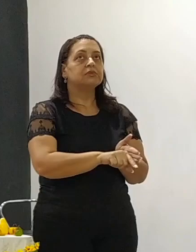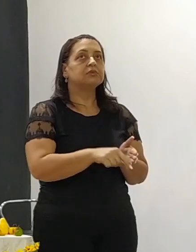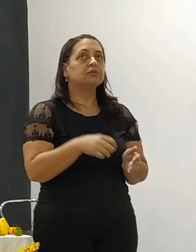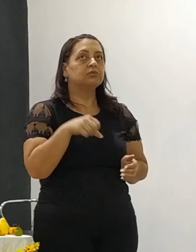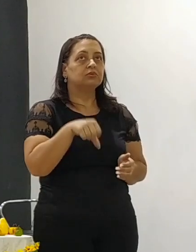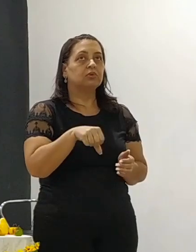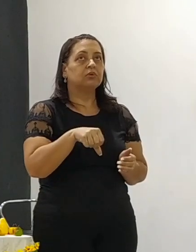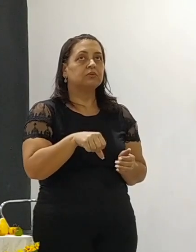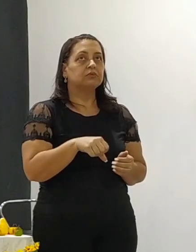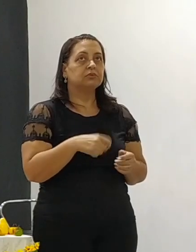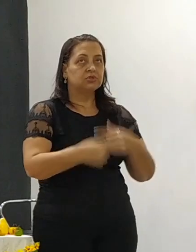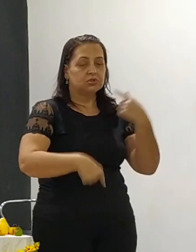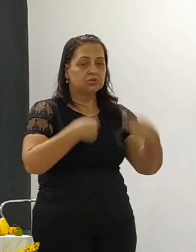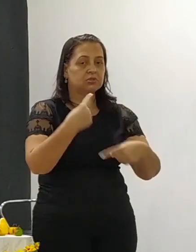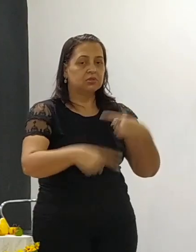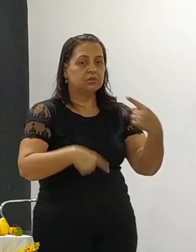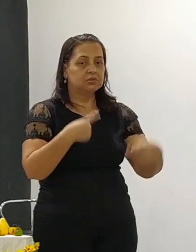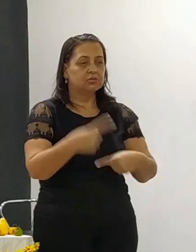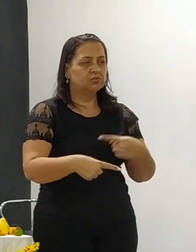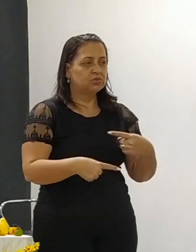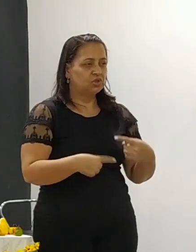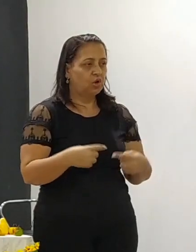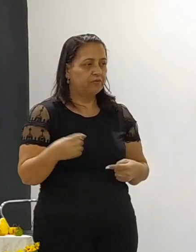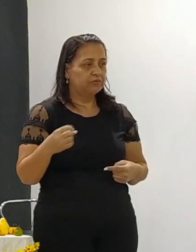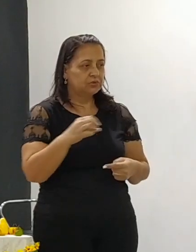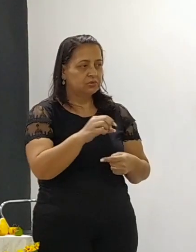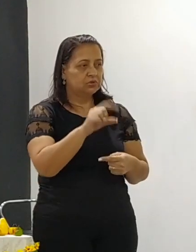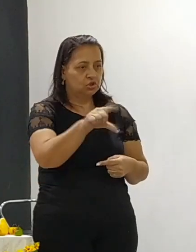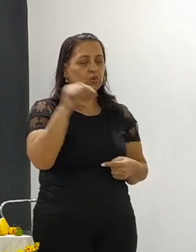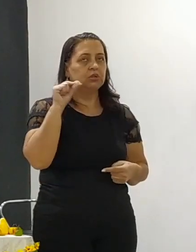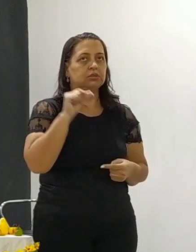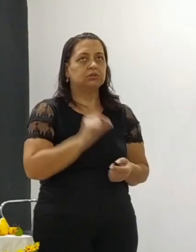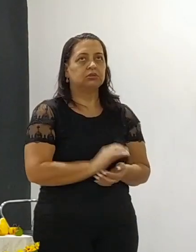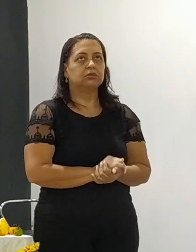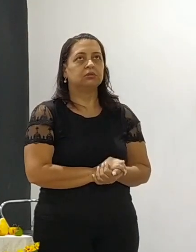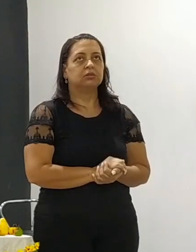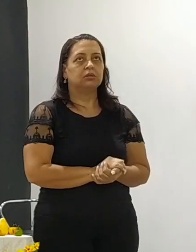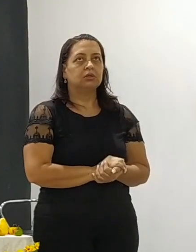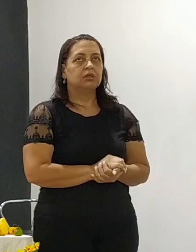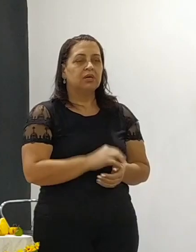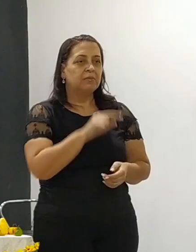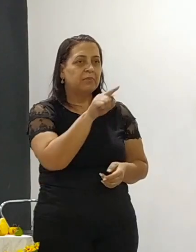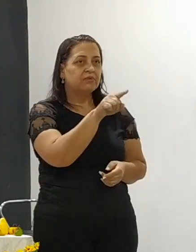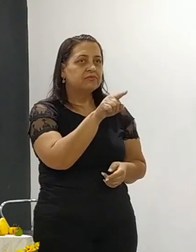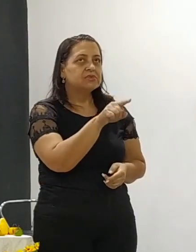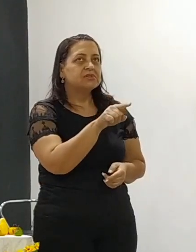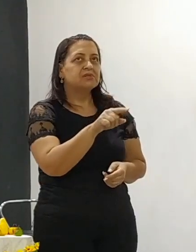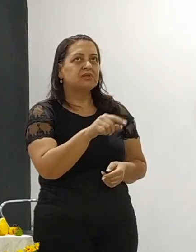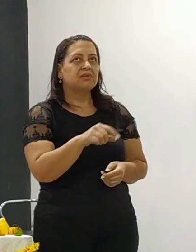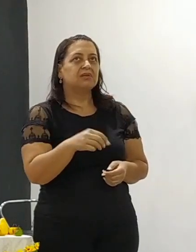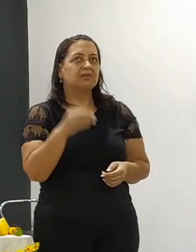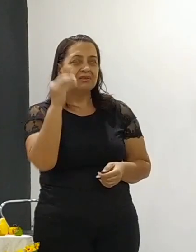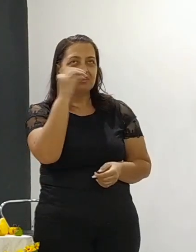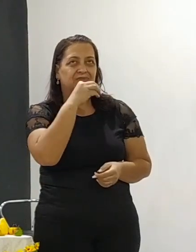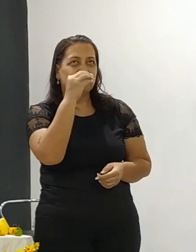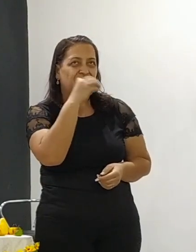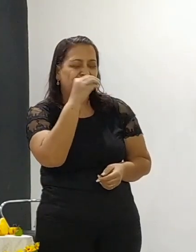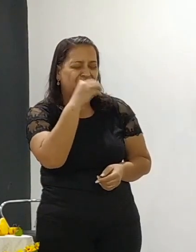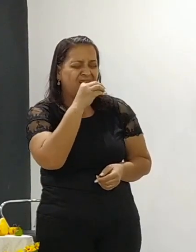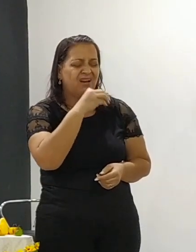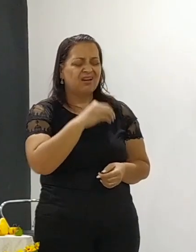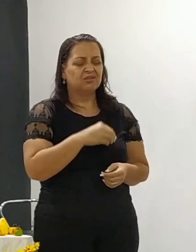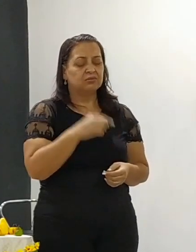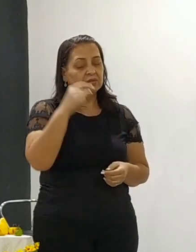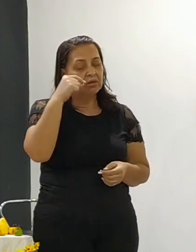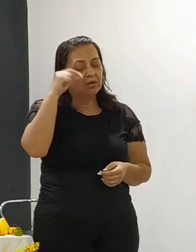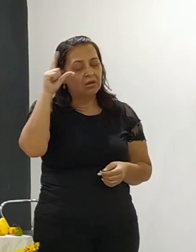geração eleita. É para você que tem defeito, que tem falha, que às vezes acorda